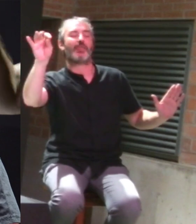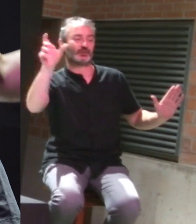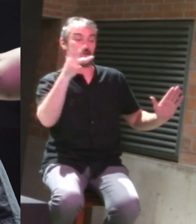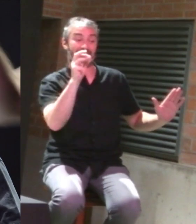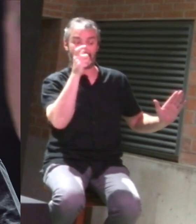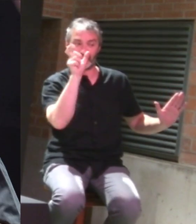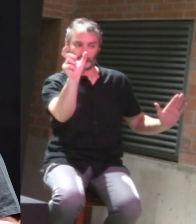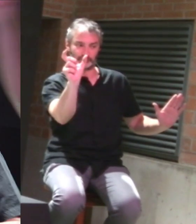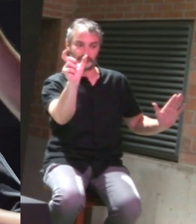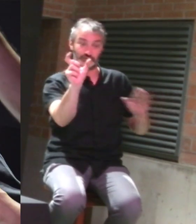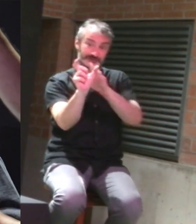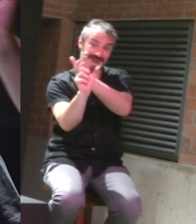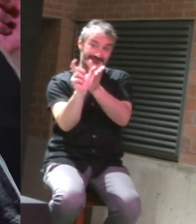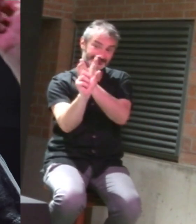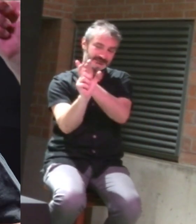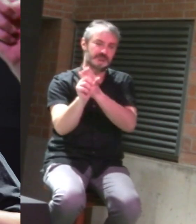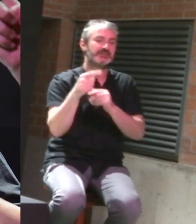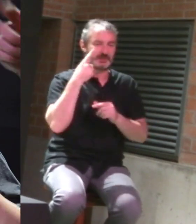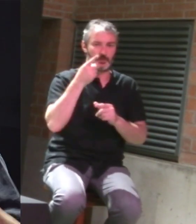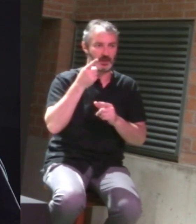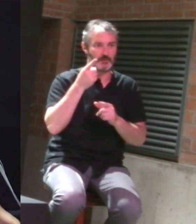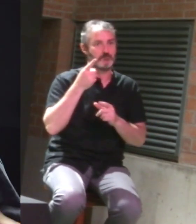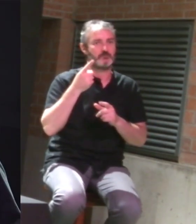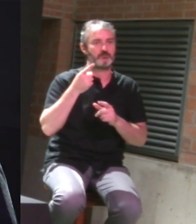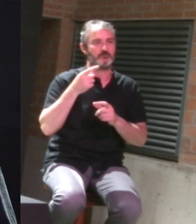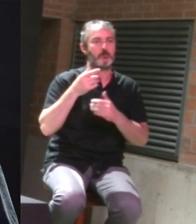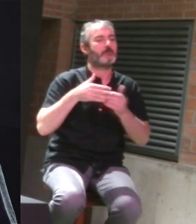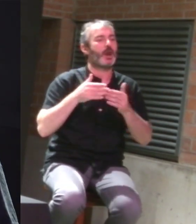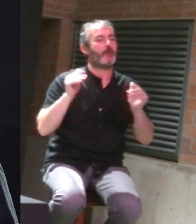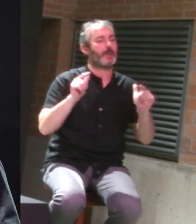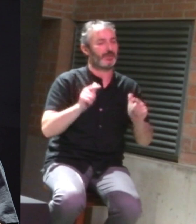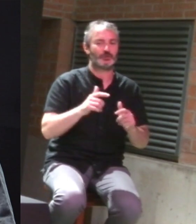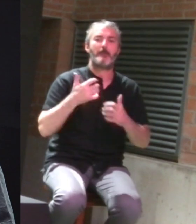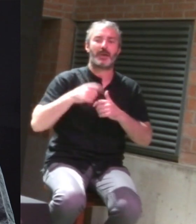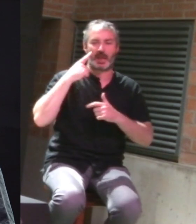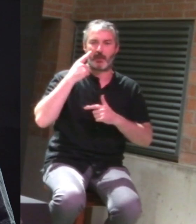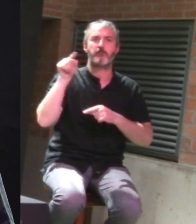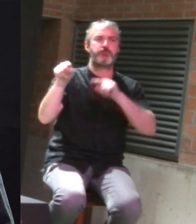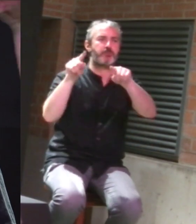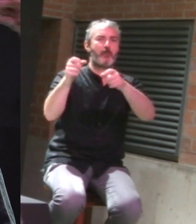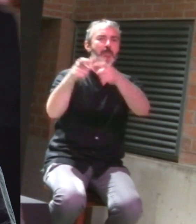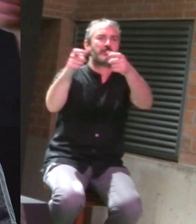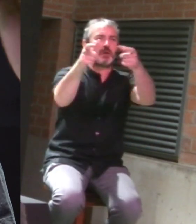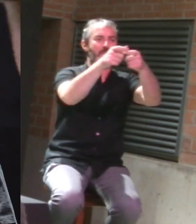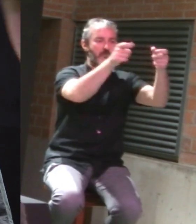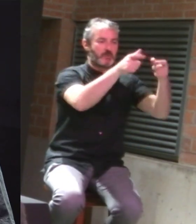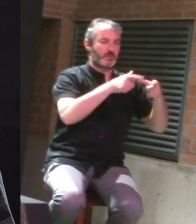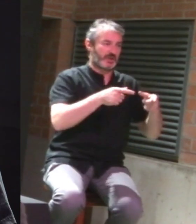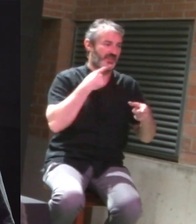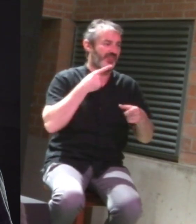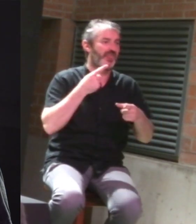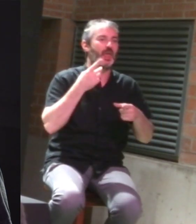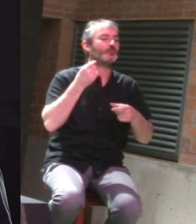1870-1900. Es ahí donde se produce un claro aumento de las unidades de funcionamiento, el uso